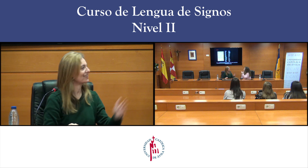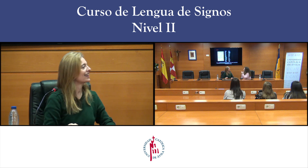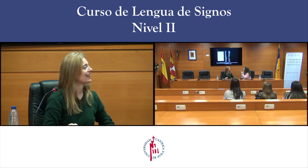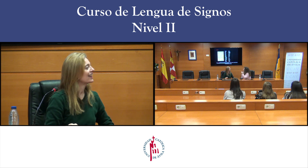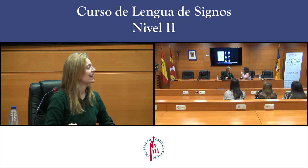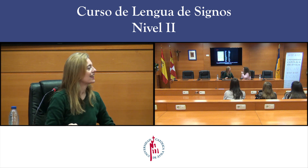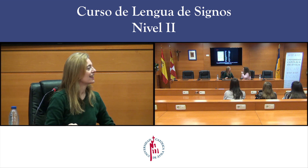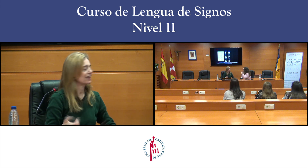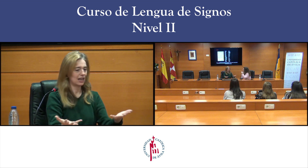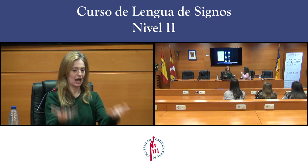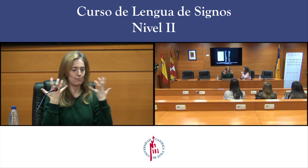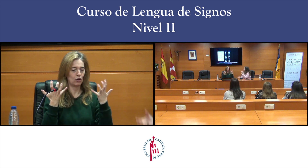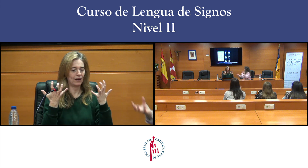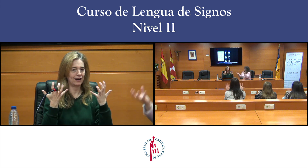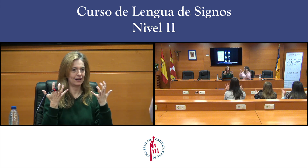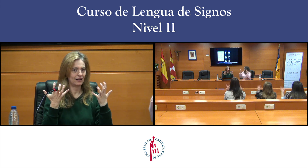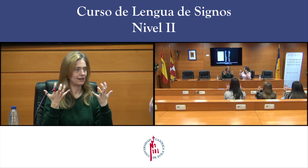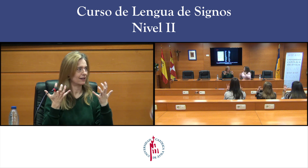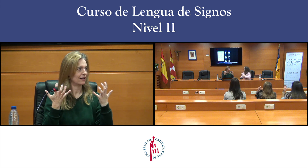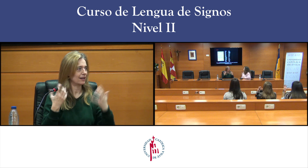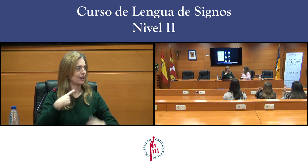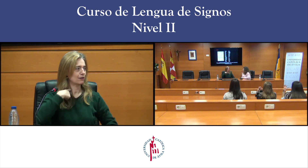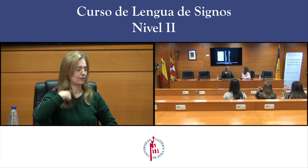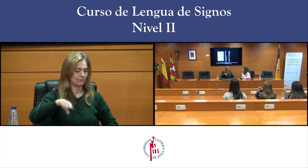aprobar a probar suspender